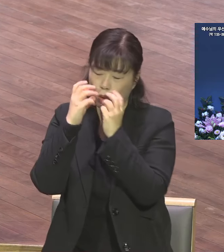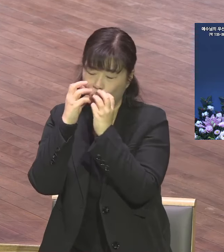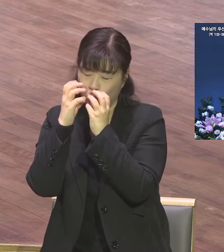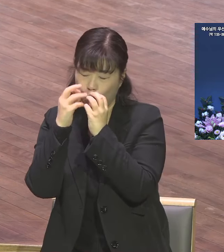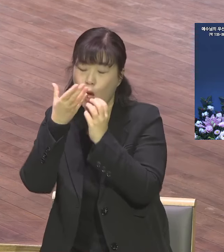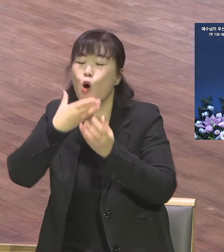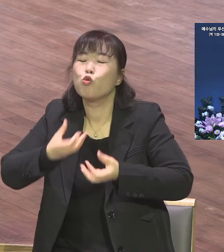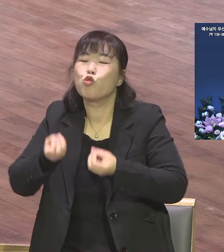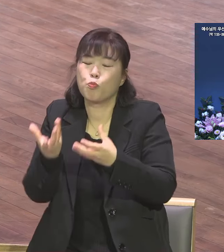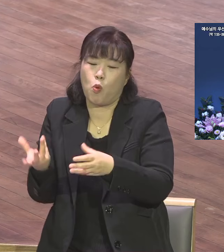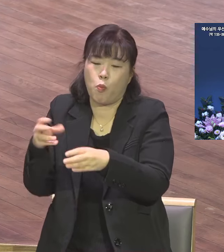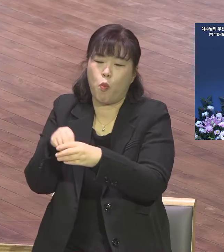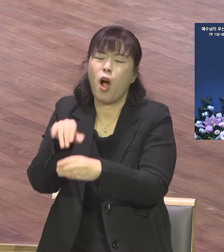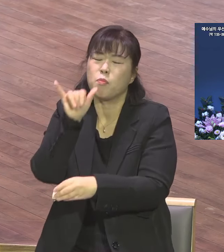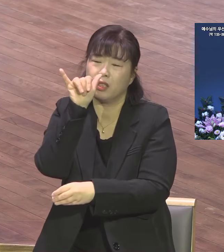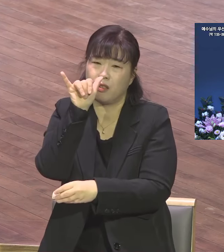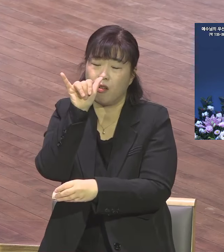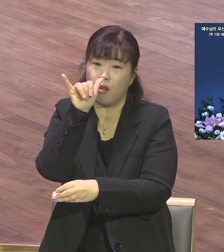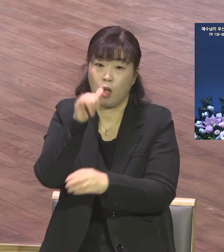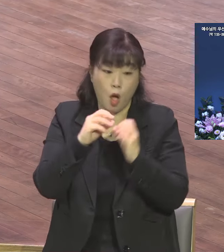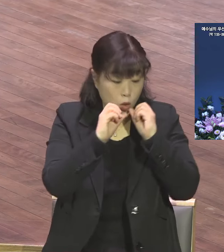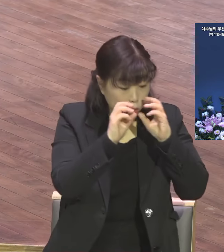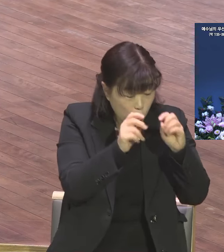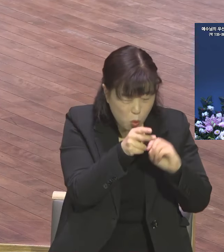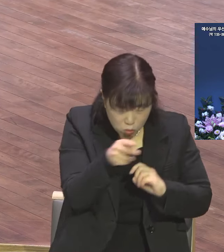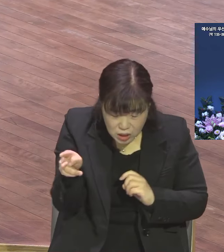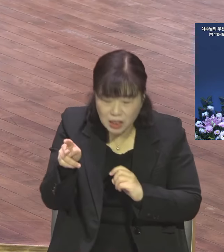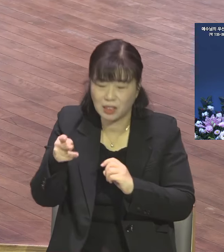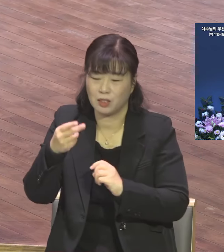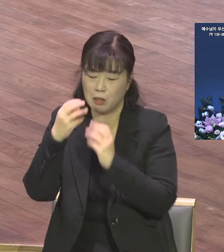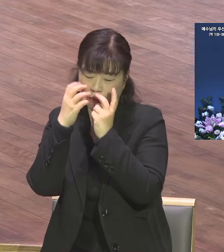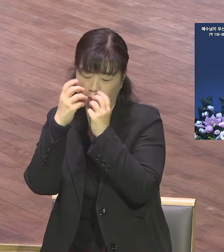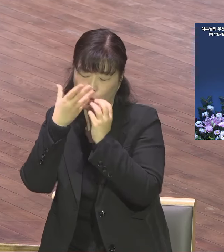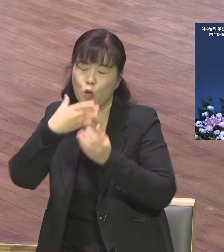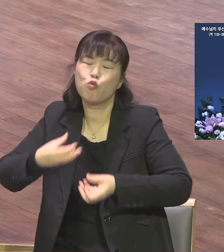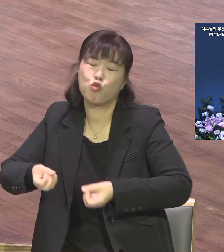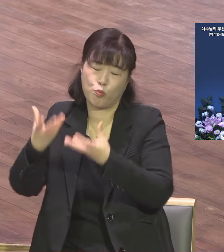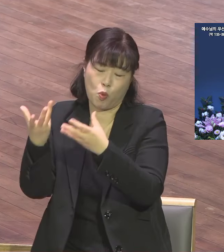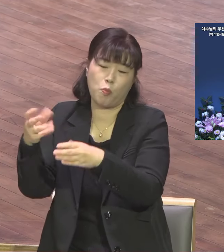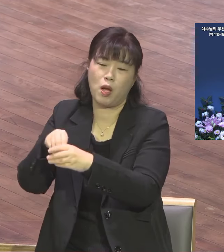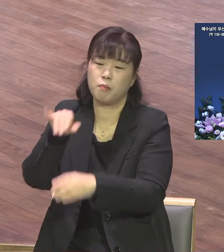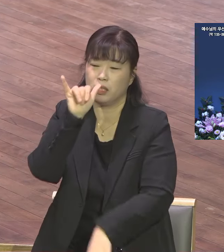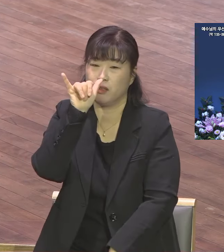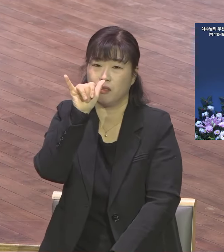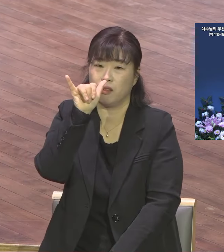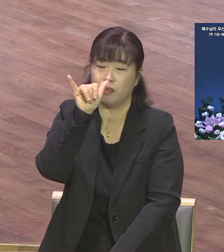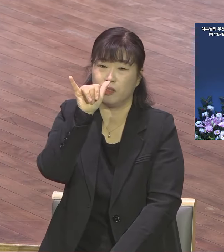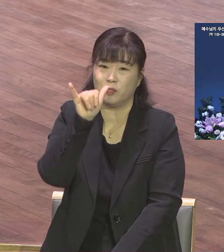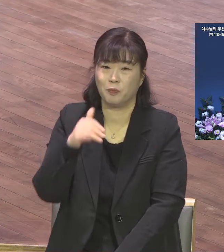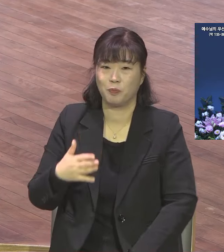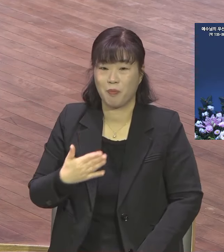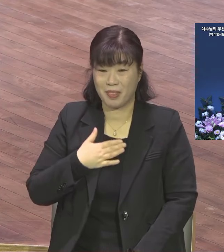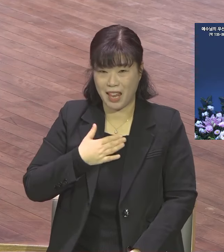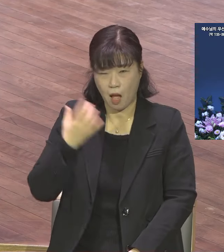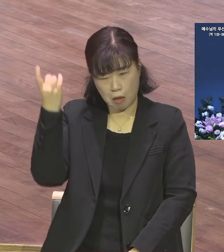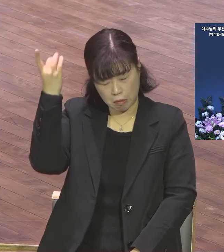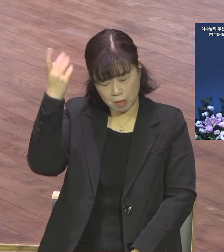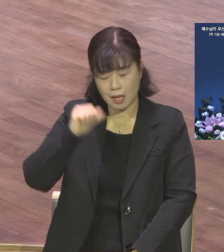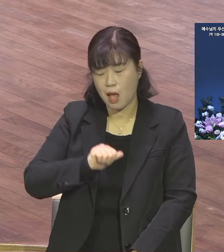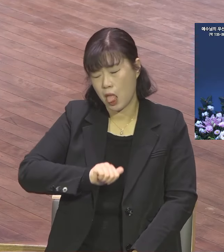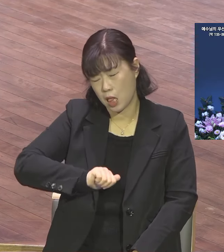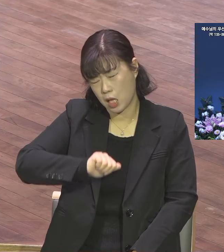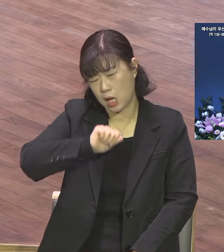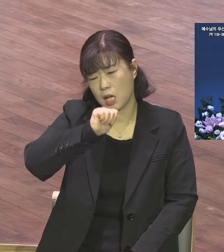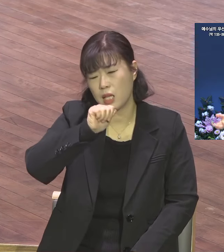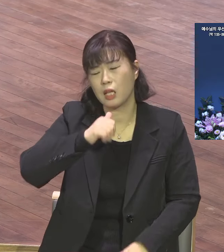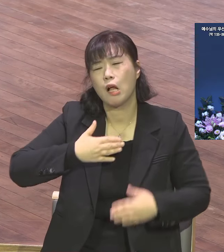전도가 뭐라고요? 종합적 축복이. 종합적이란 말 제가 체험하고 하는 말이에요. 제가 이 가난하고 어렵고 연약하고